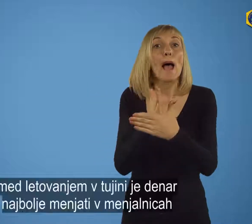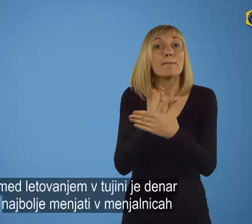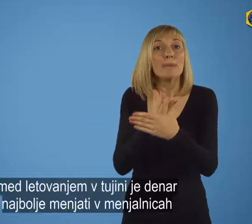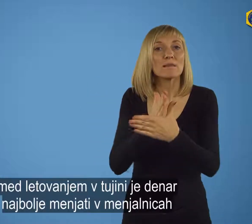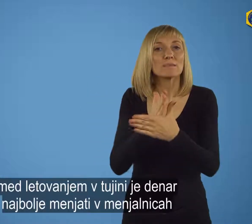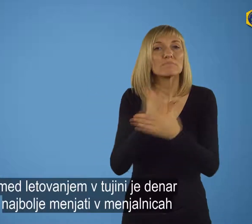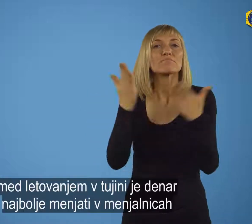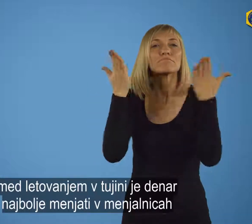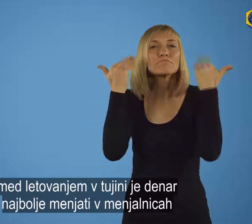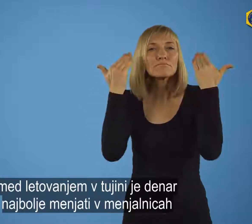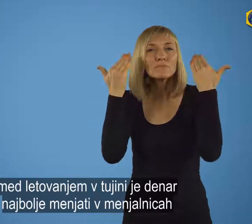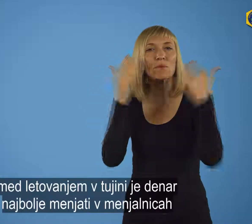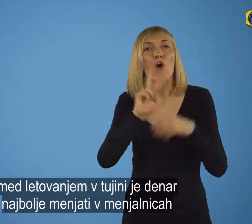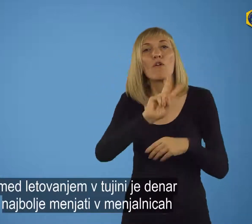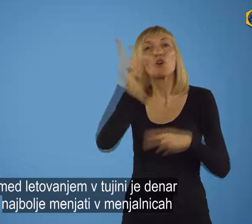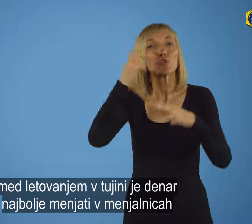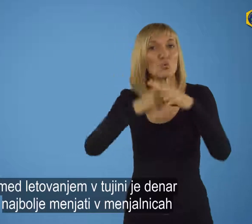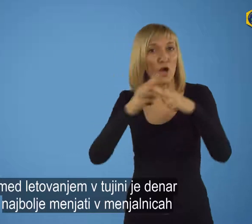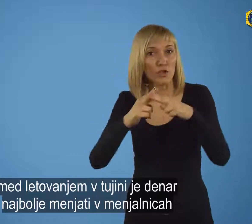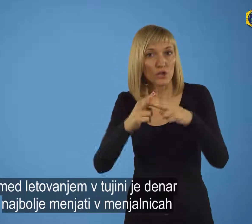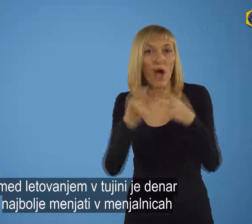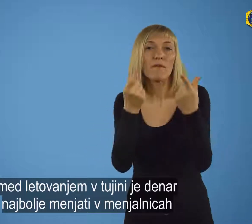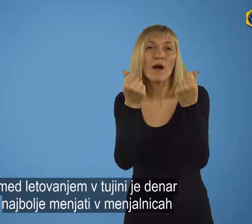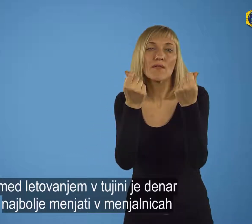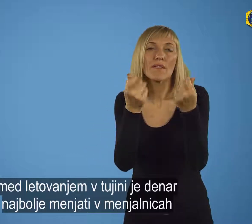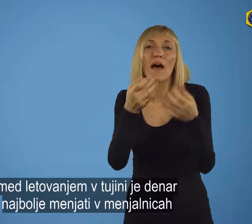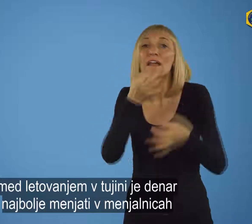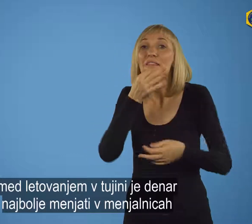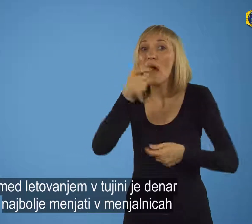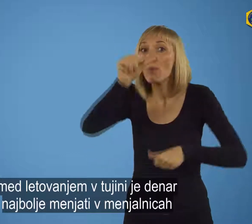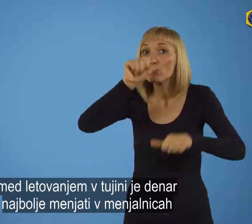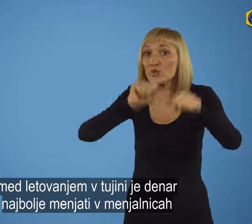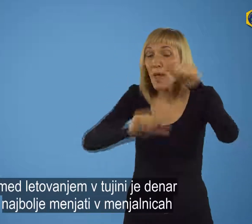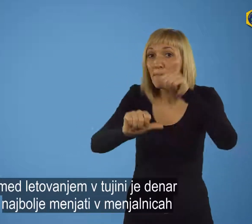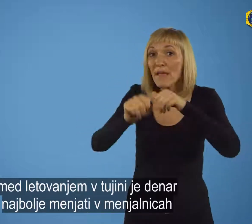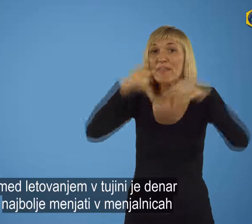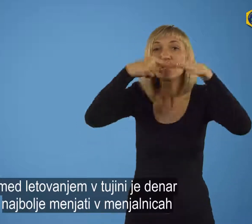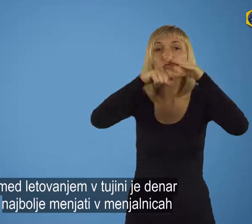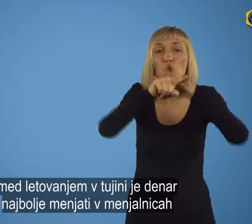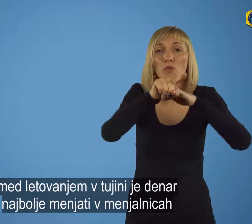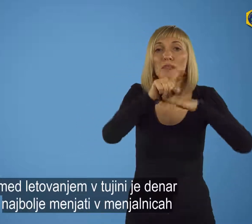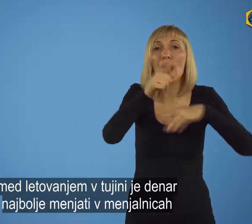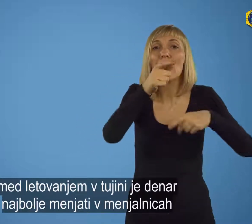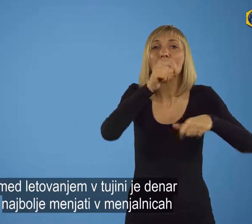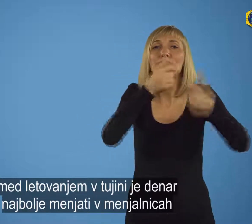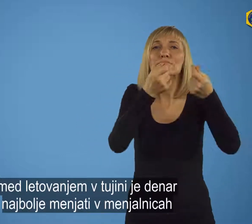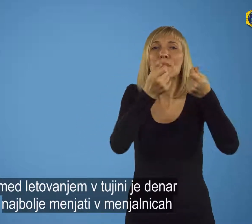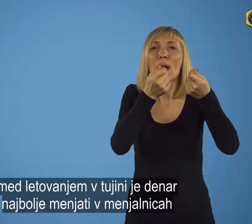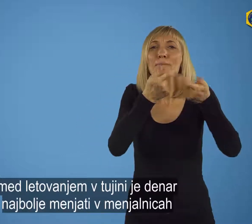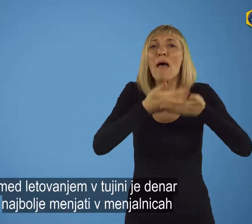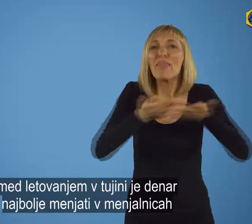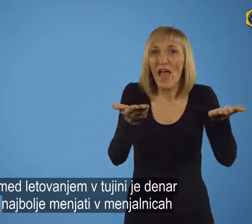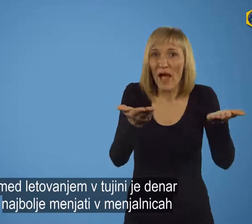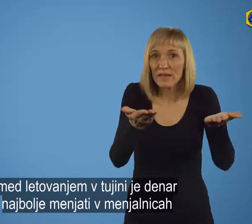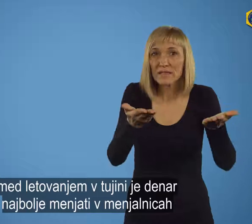Med letovanjem v tujini je denar najbolje menjati v menjalnicah oziroma bankah in ne na ulici, kjer so